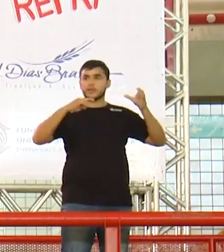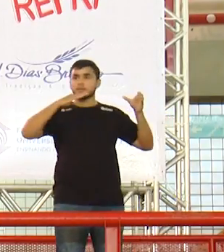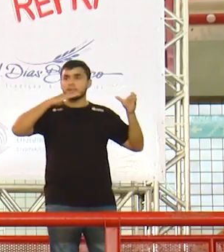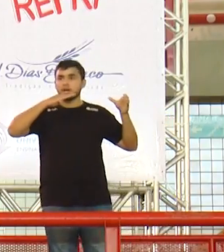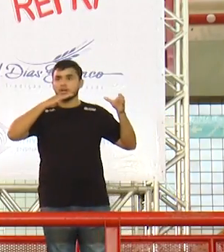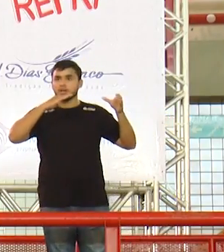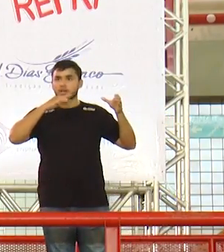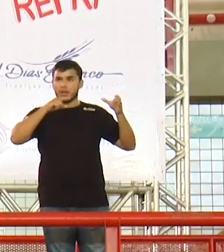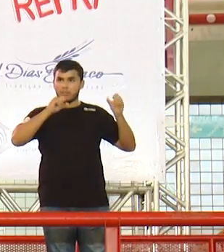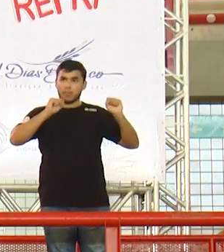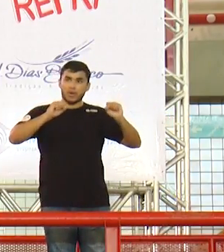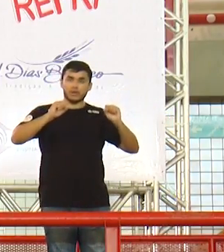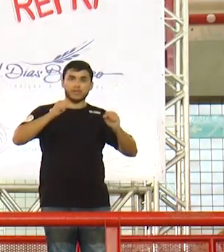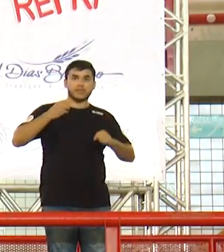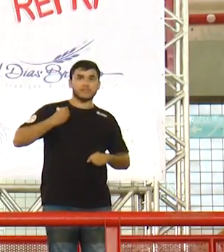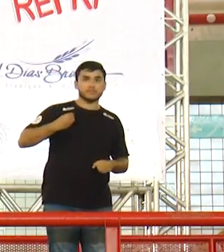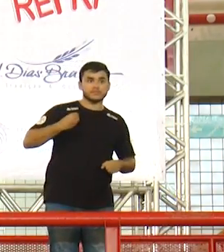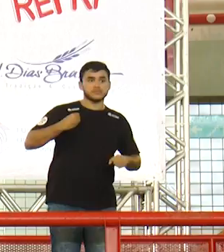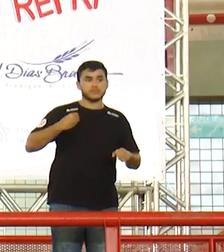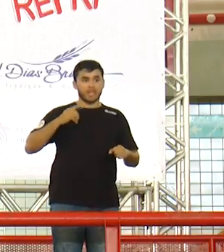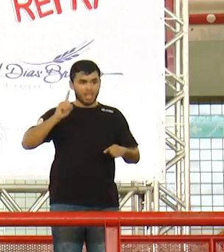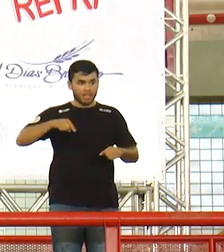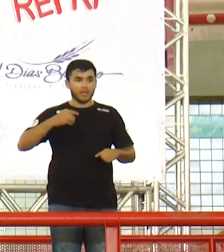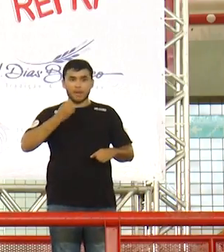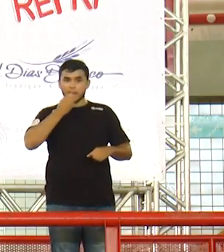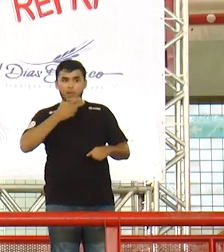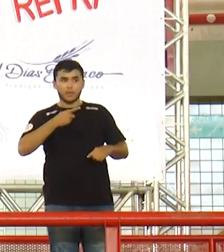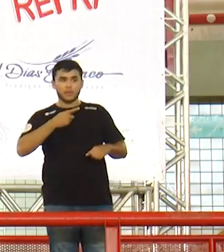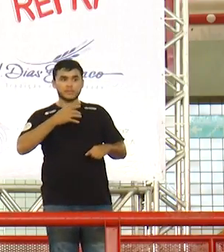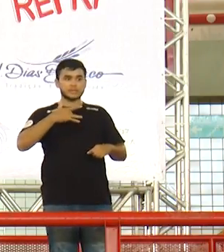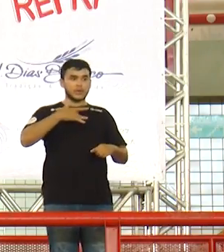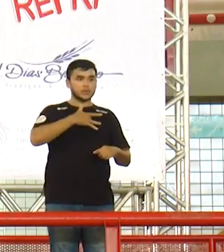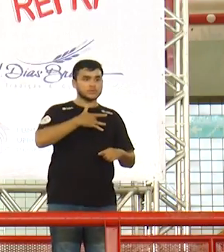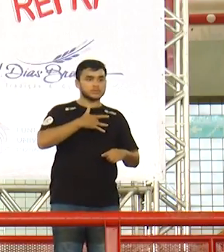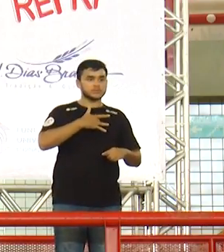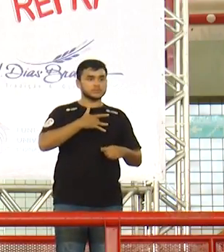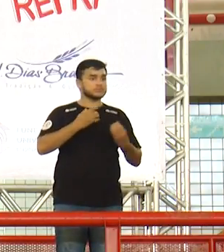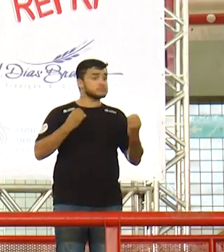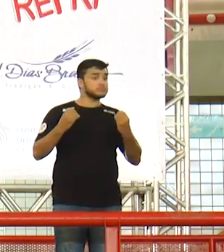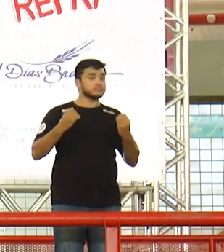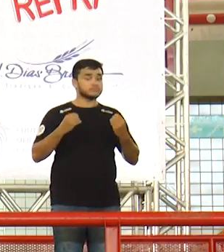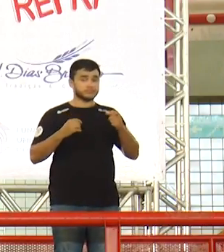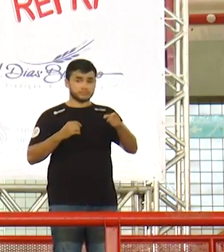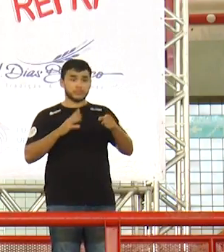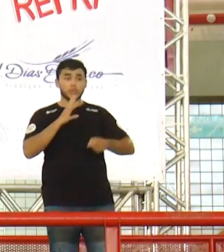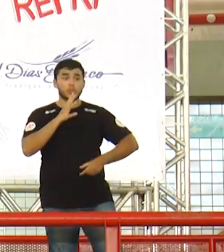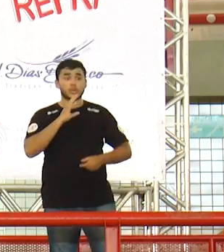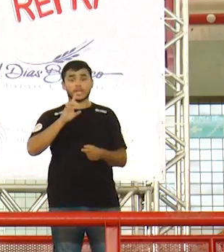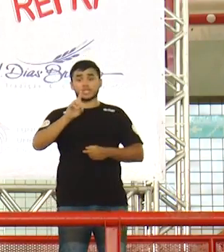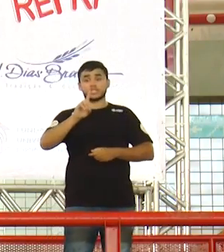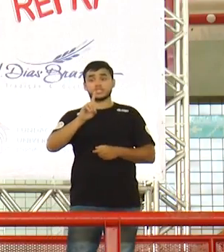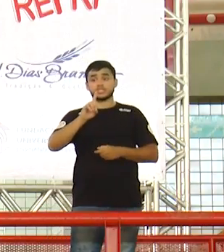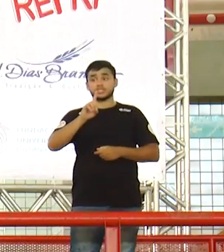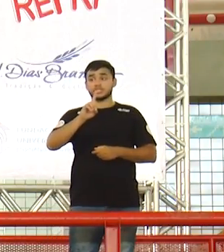mentira? Vamos lá. Ei, conhecem Djavan?